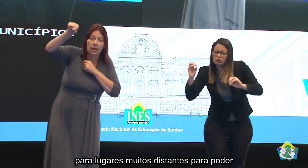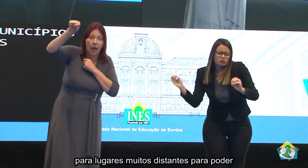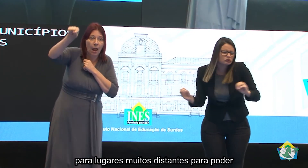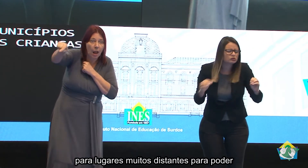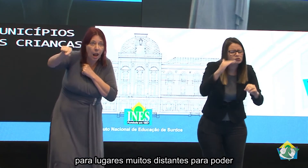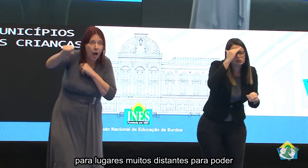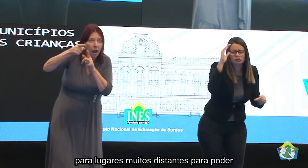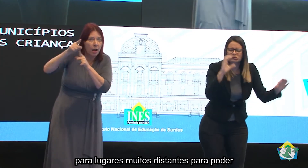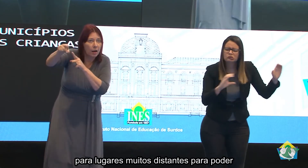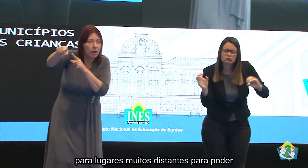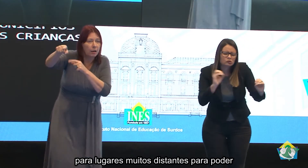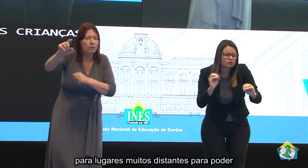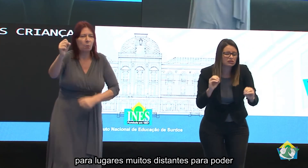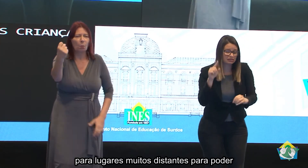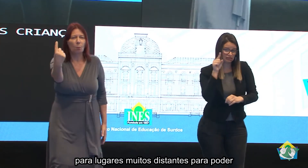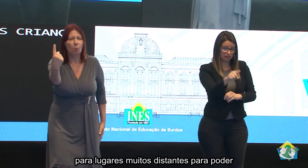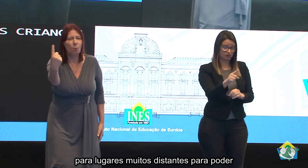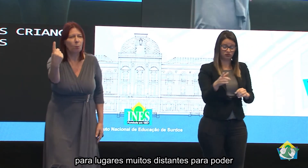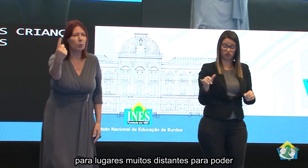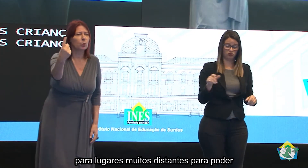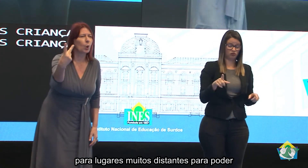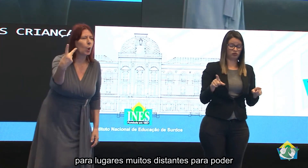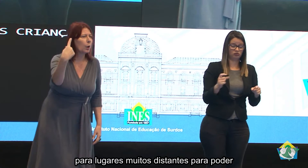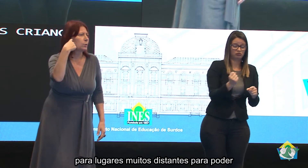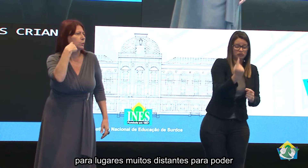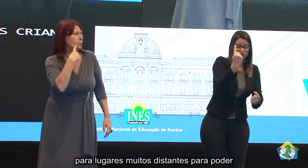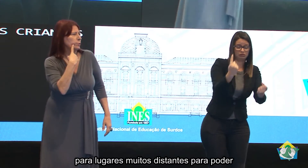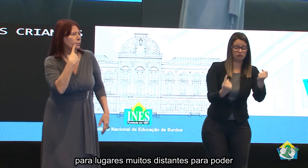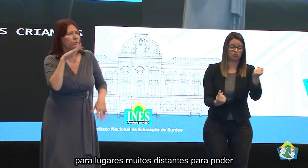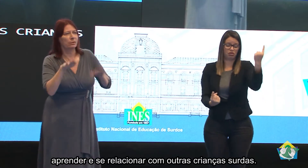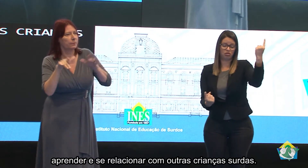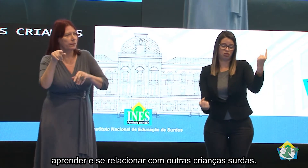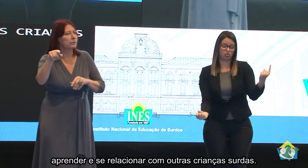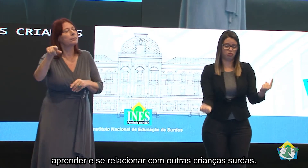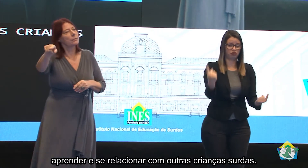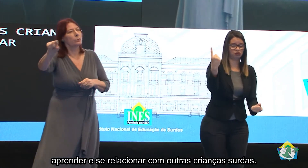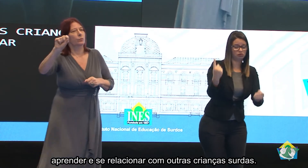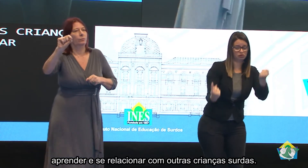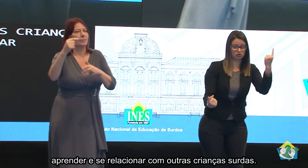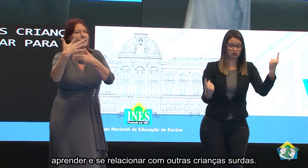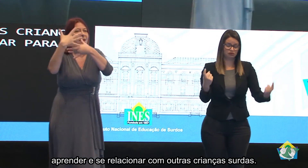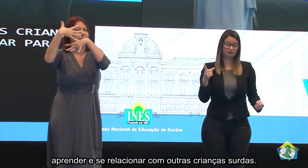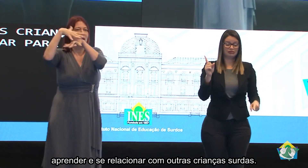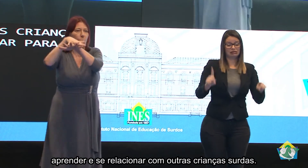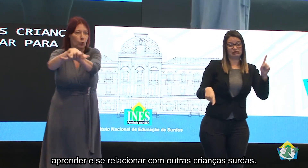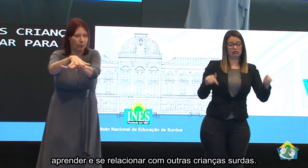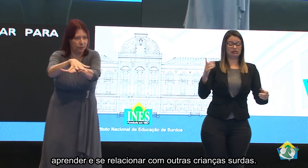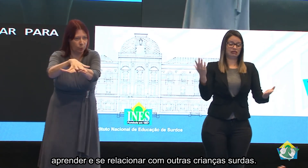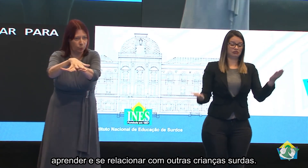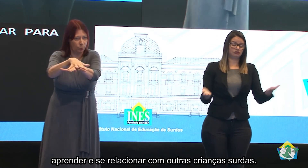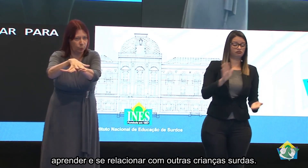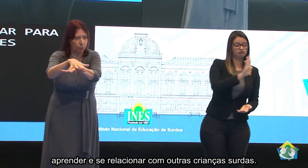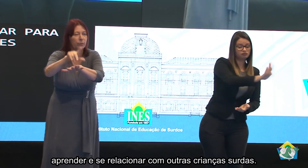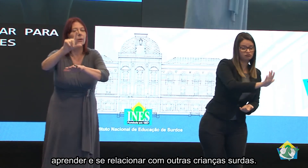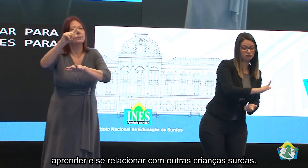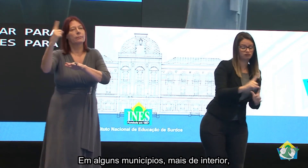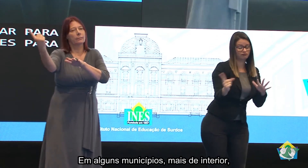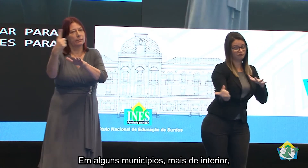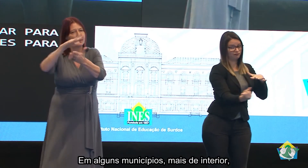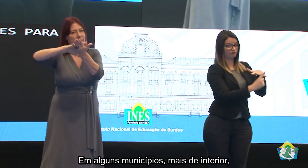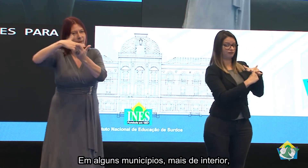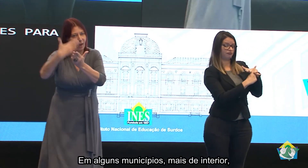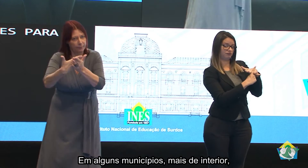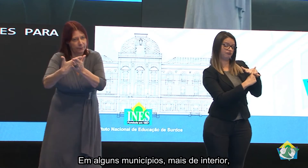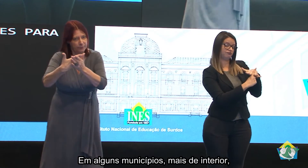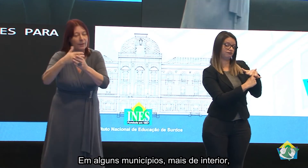para lugares muito distantes para poderem aprender e a ter relacionamento com outras crianças surdas.